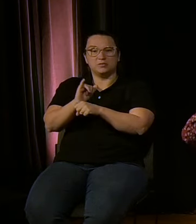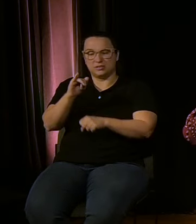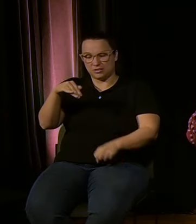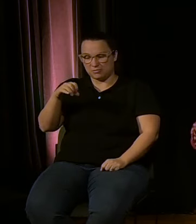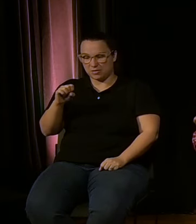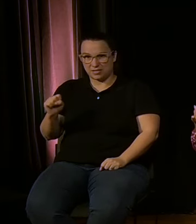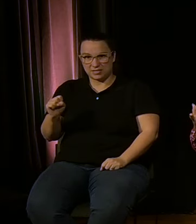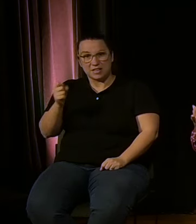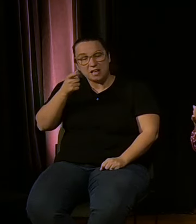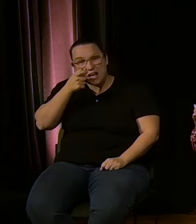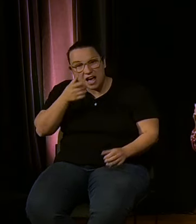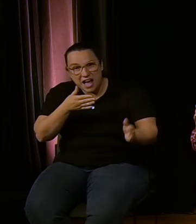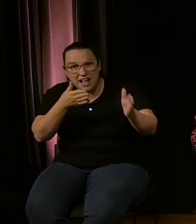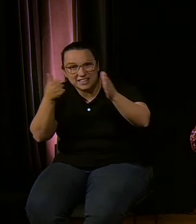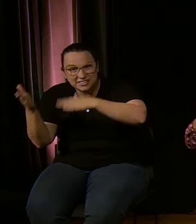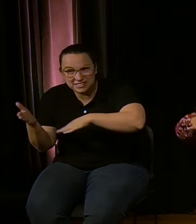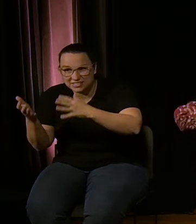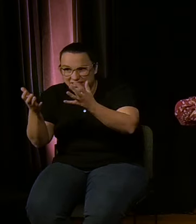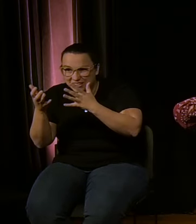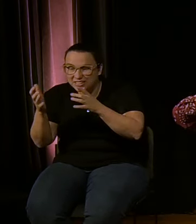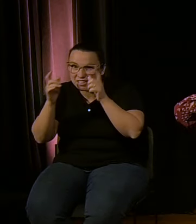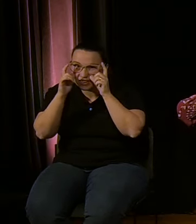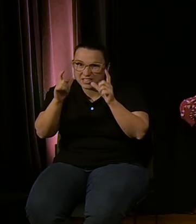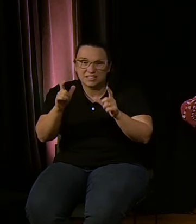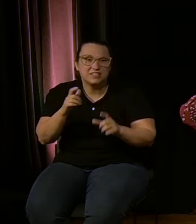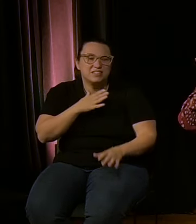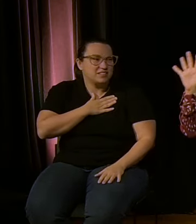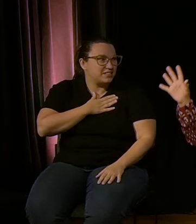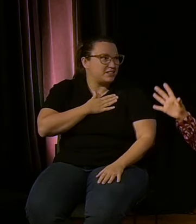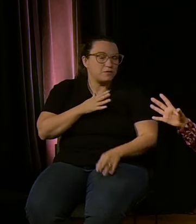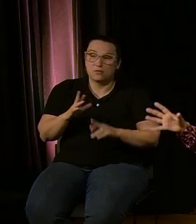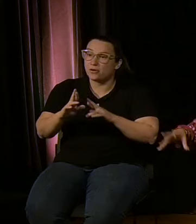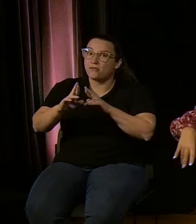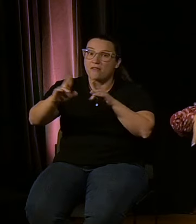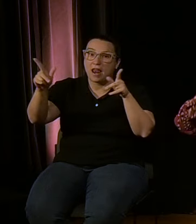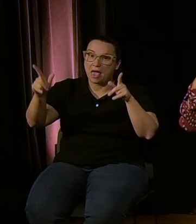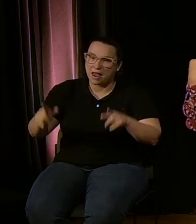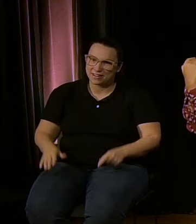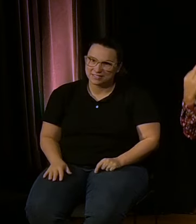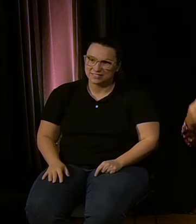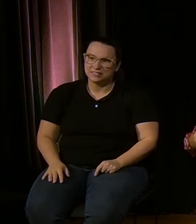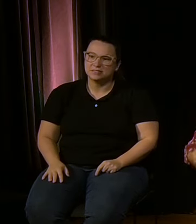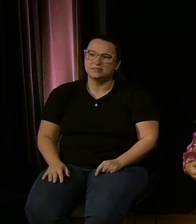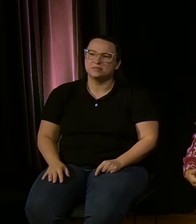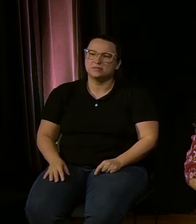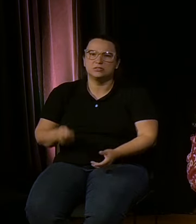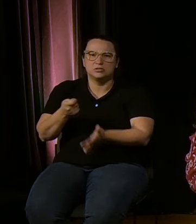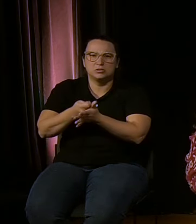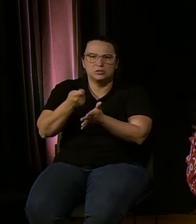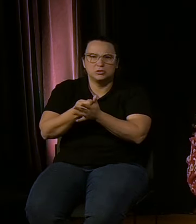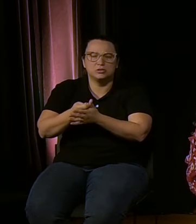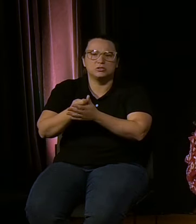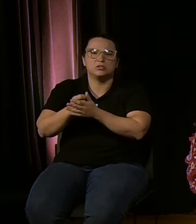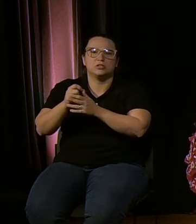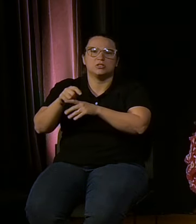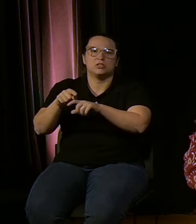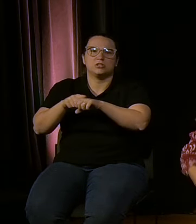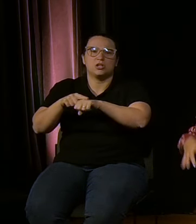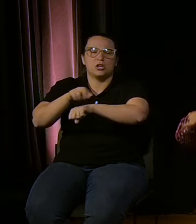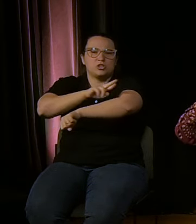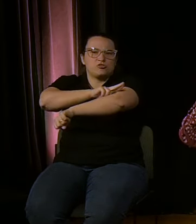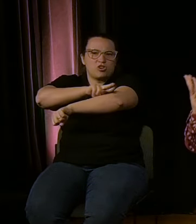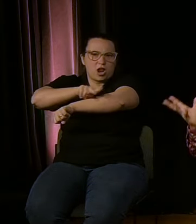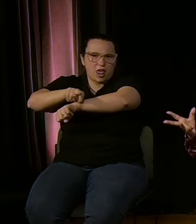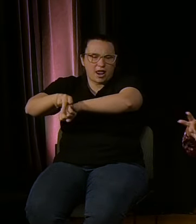Salles. Então, assistam se vocês quiserem se interessar, porque foi completamente diferente, debatendo mais a questão de gênero, inclusive,